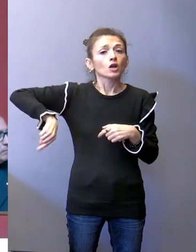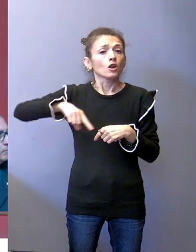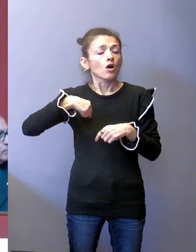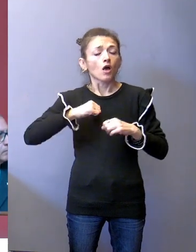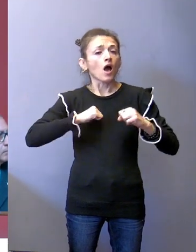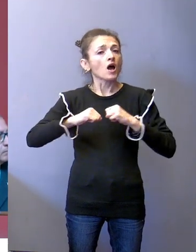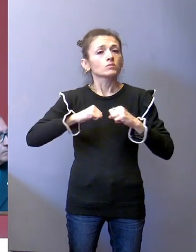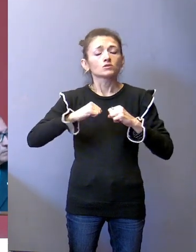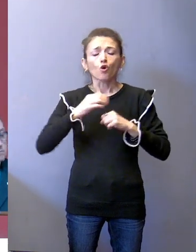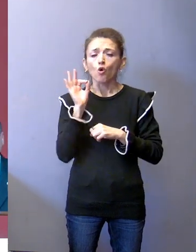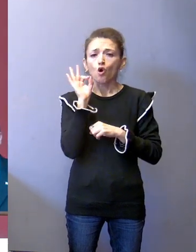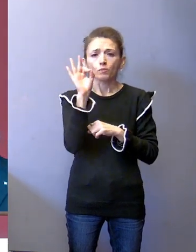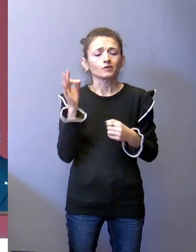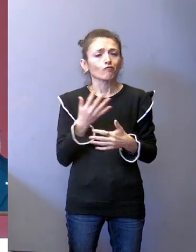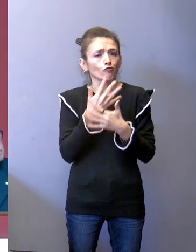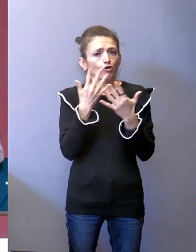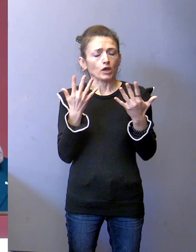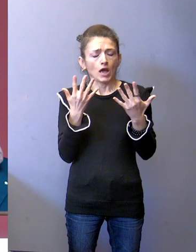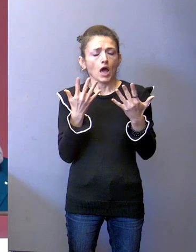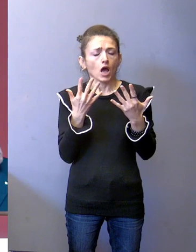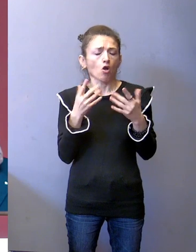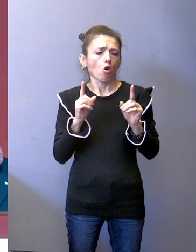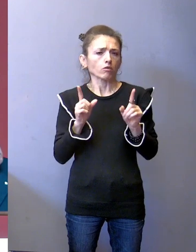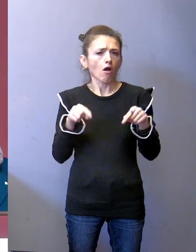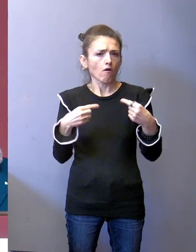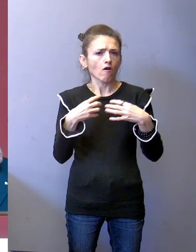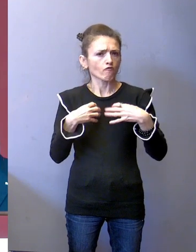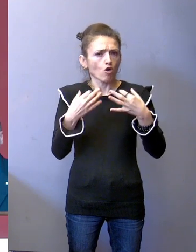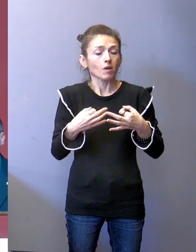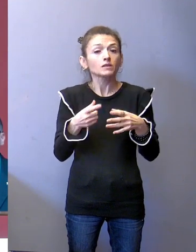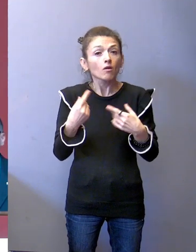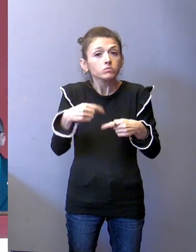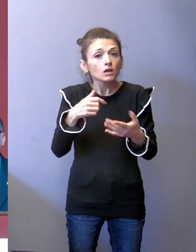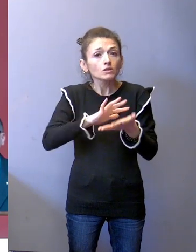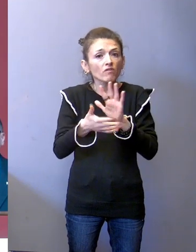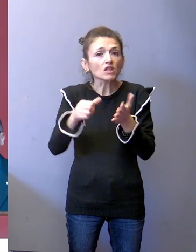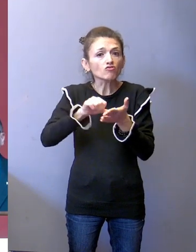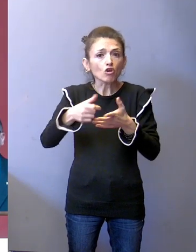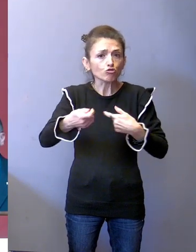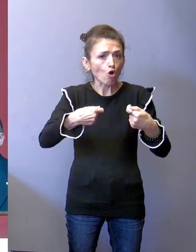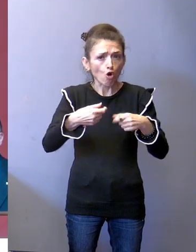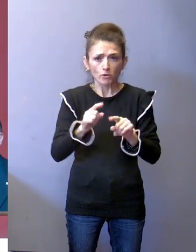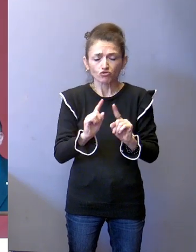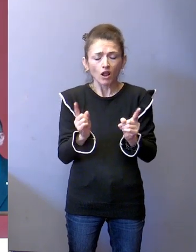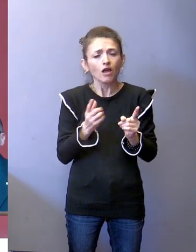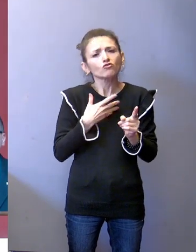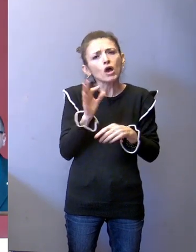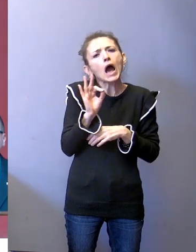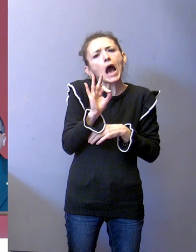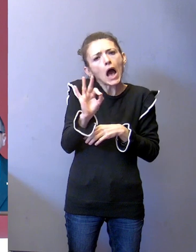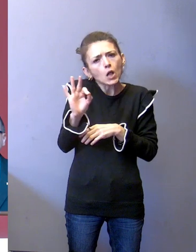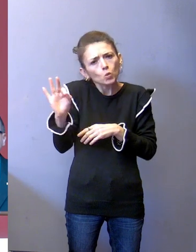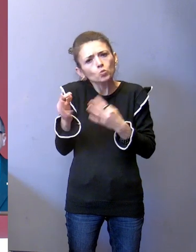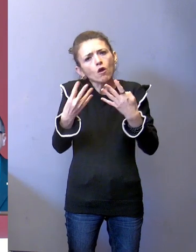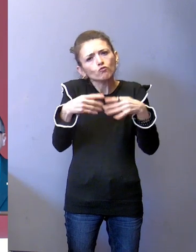l'amministrazione ha dato e che formalizzerà non è un centro commerciale ci sarà ci saranno alcune funzioni commerciali